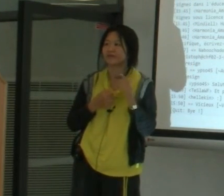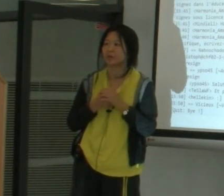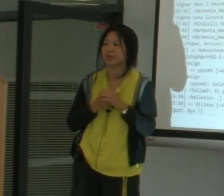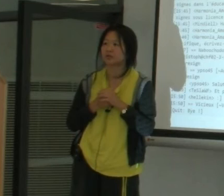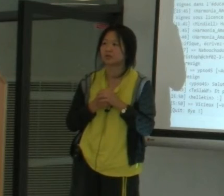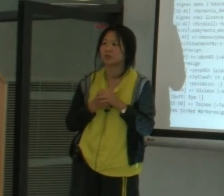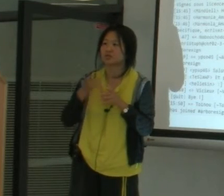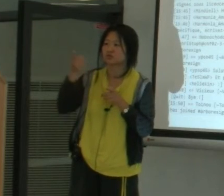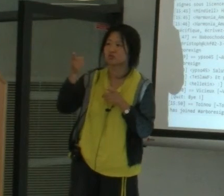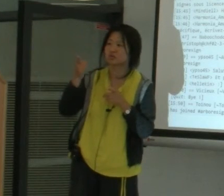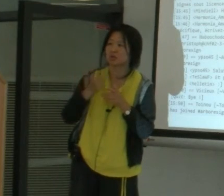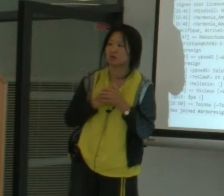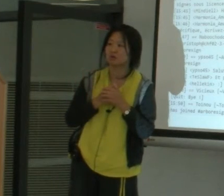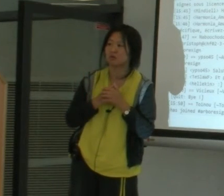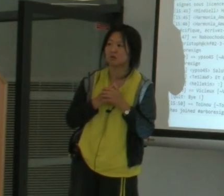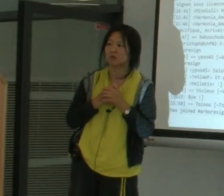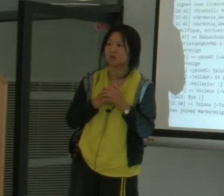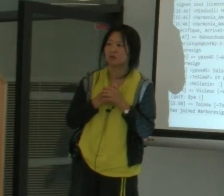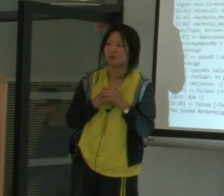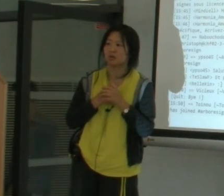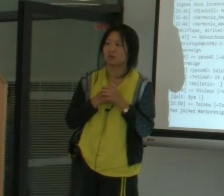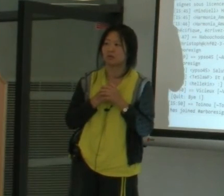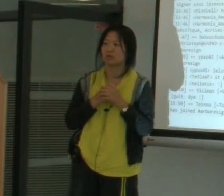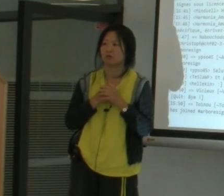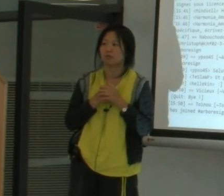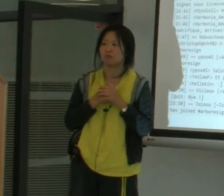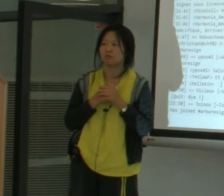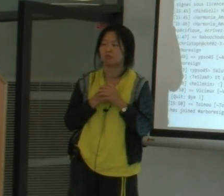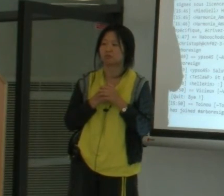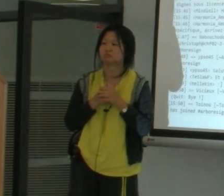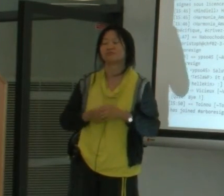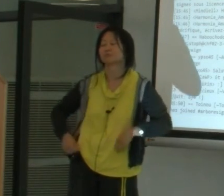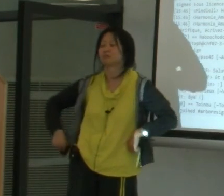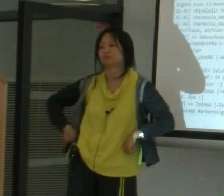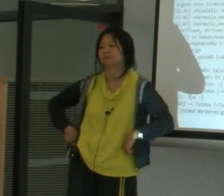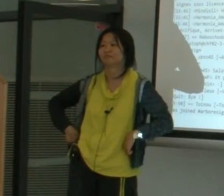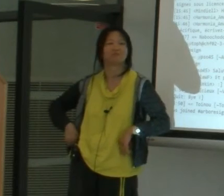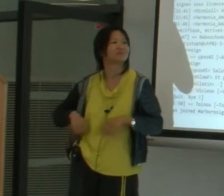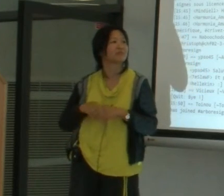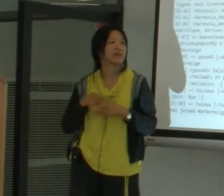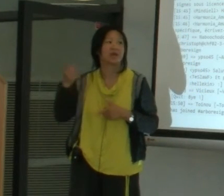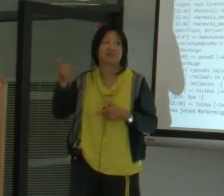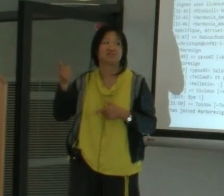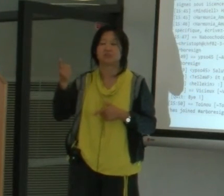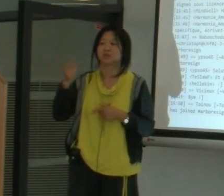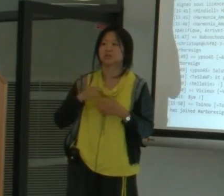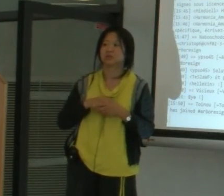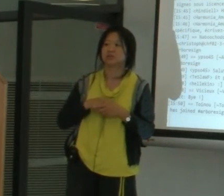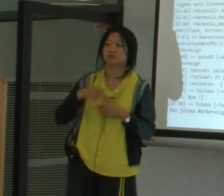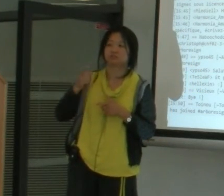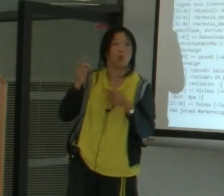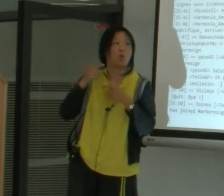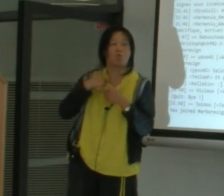un interprète. Est-ce que tu y seras? Je pense pas. Je suis quasiment sûre que non.